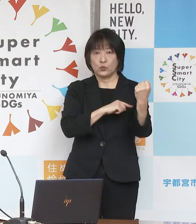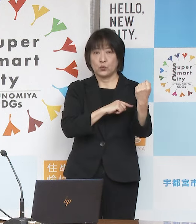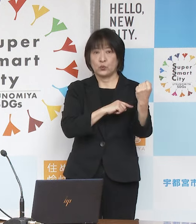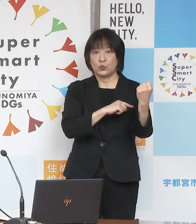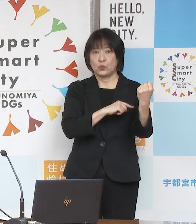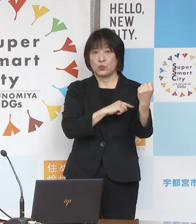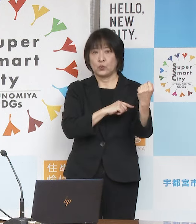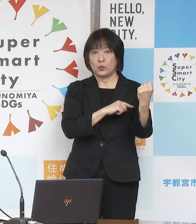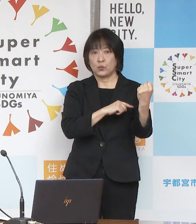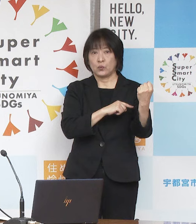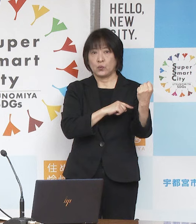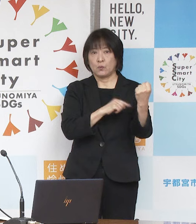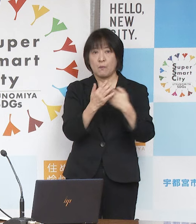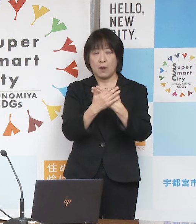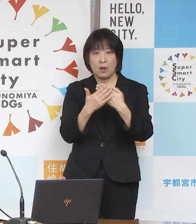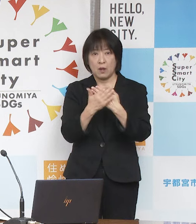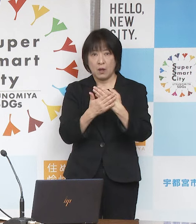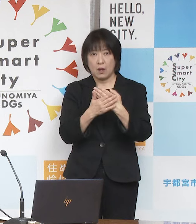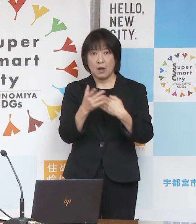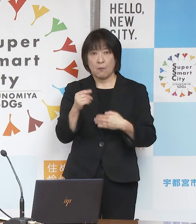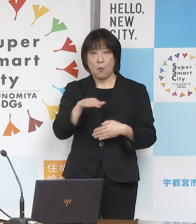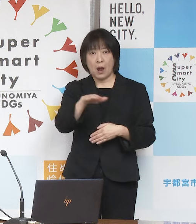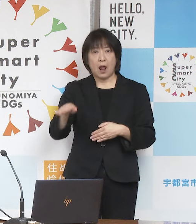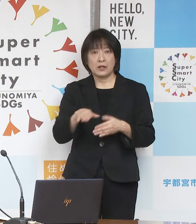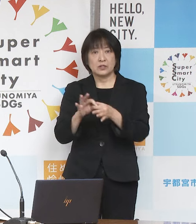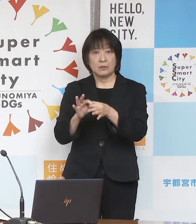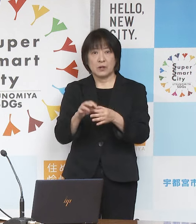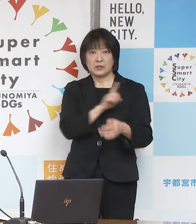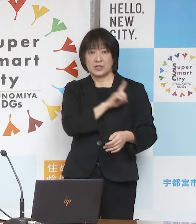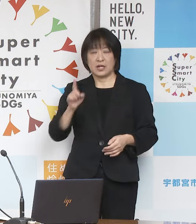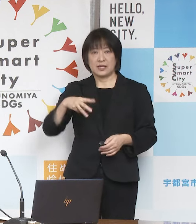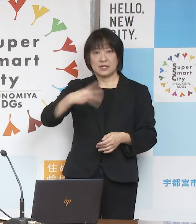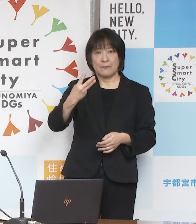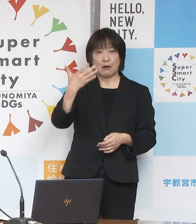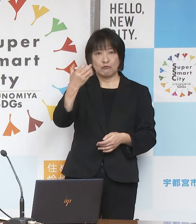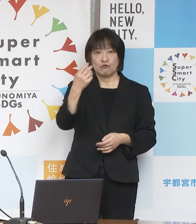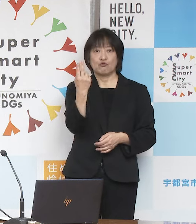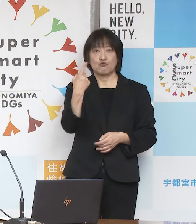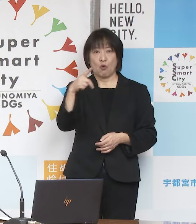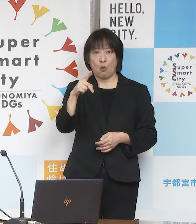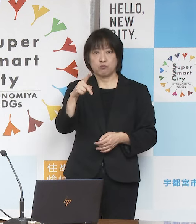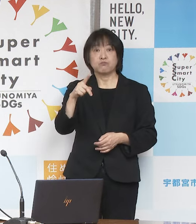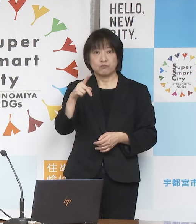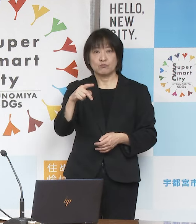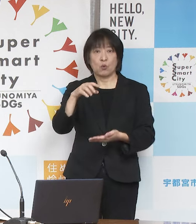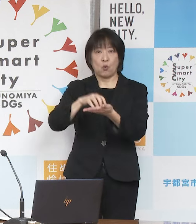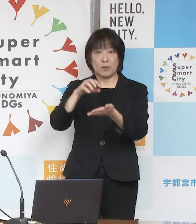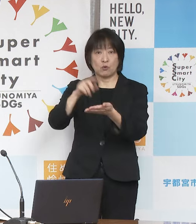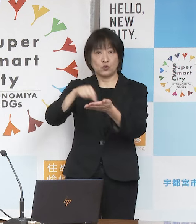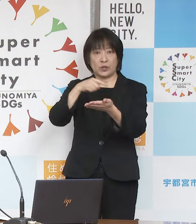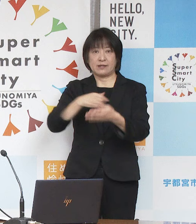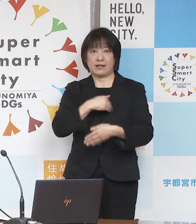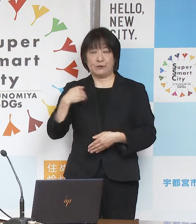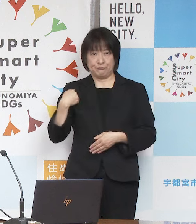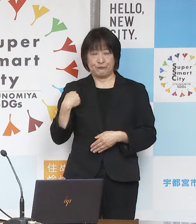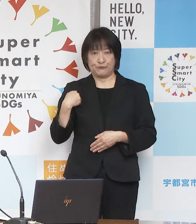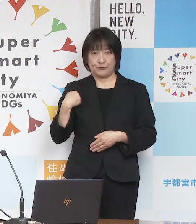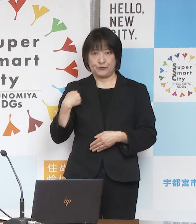がえ現行のモバに関しては1日390Tえ処理することが可能ですのでま若干それよは